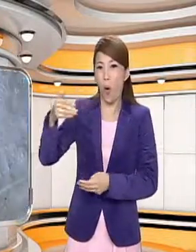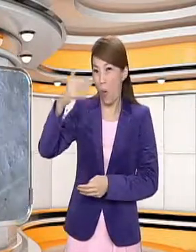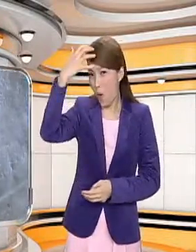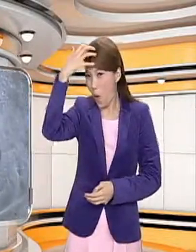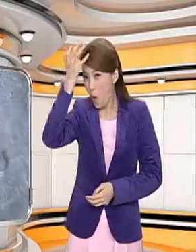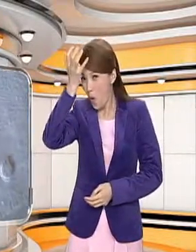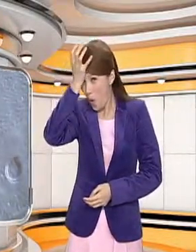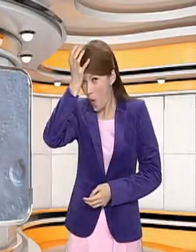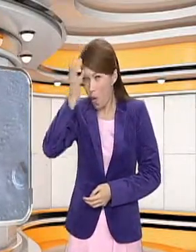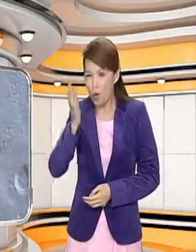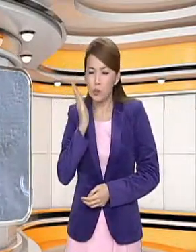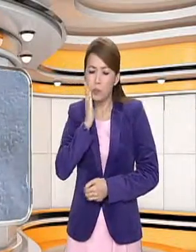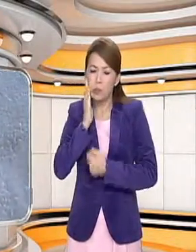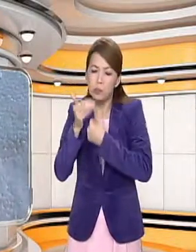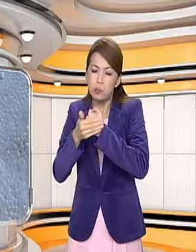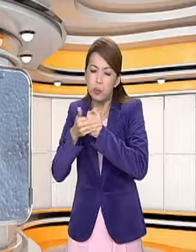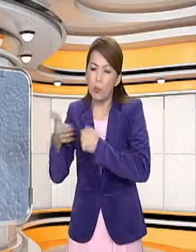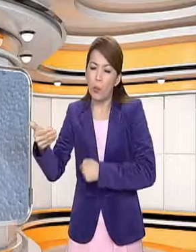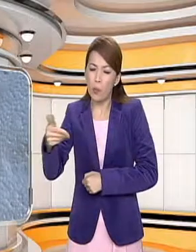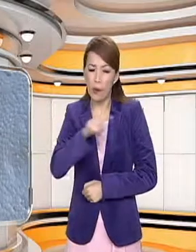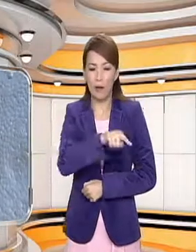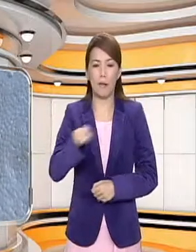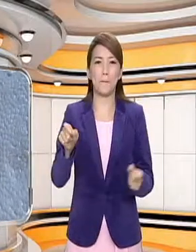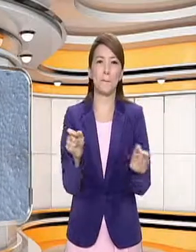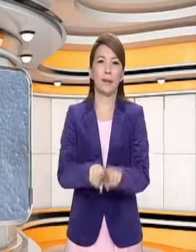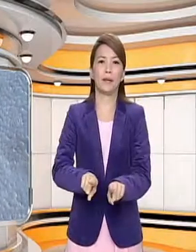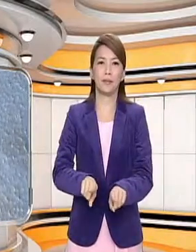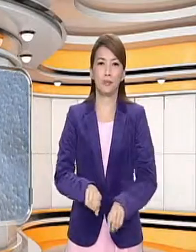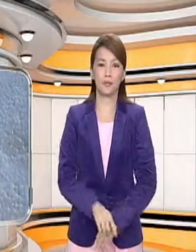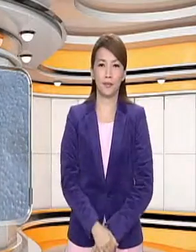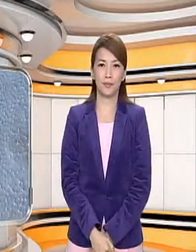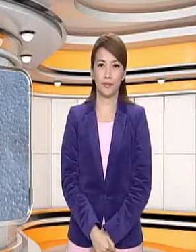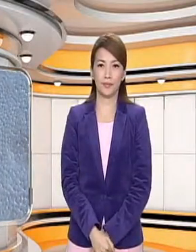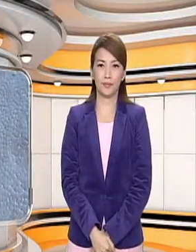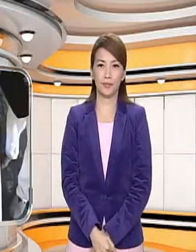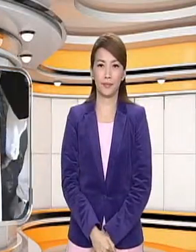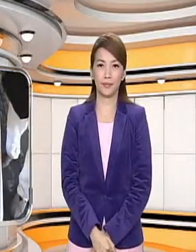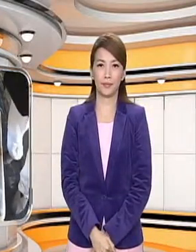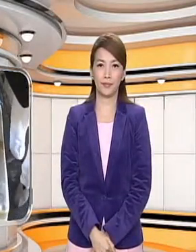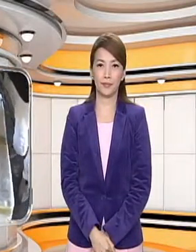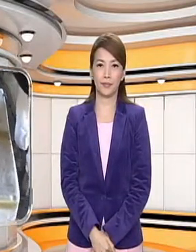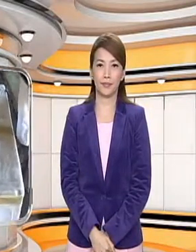前遭到猎杀的龙王鲷是属于同等级的保育类海水鱼。